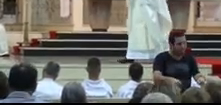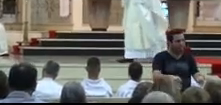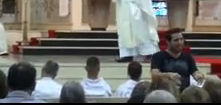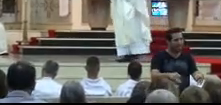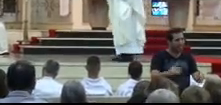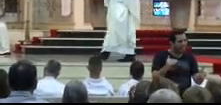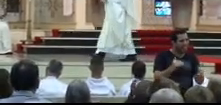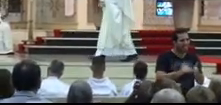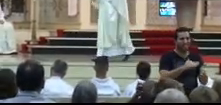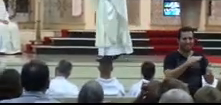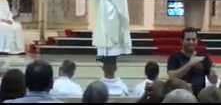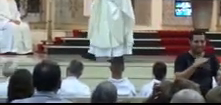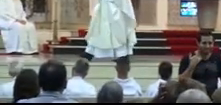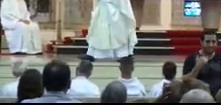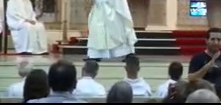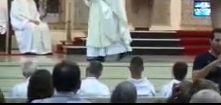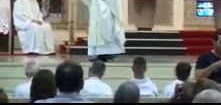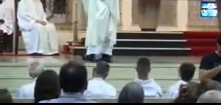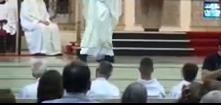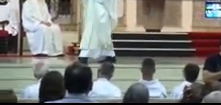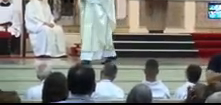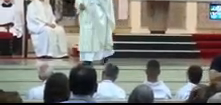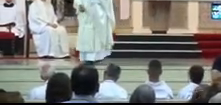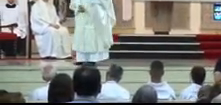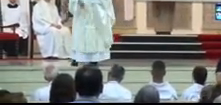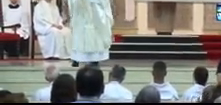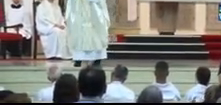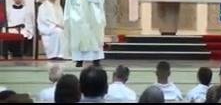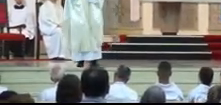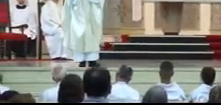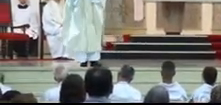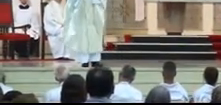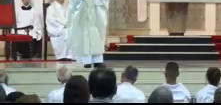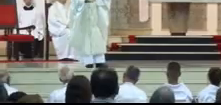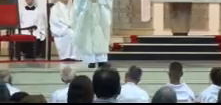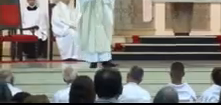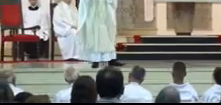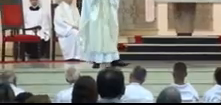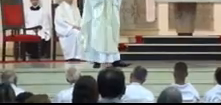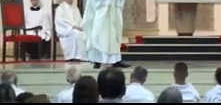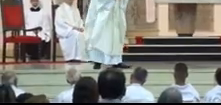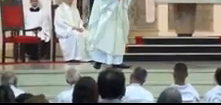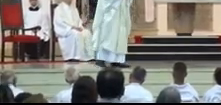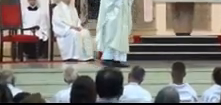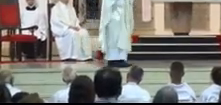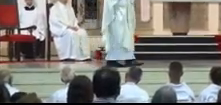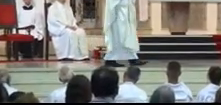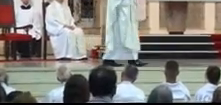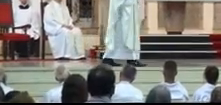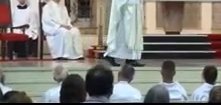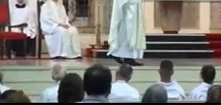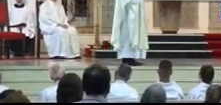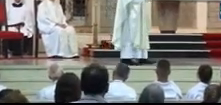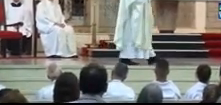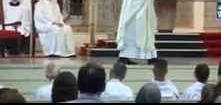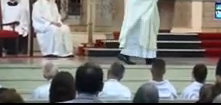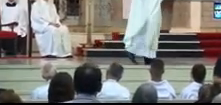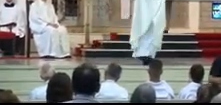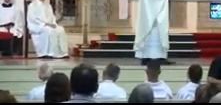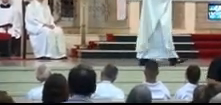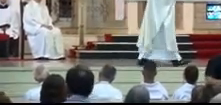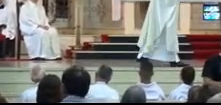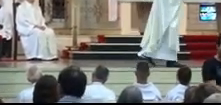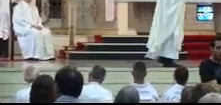Isto aqui deixa para nós algo de fidelidade, de compromisso, de entrega,